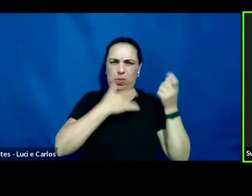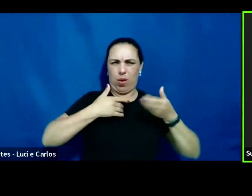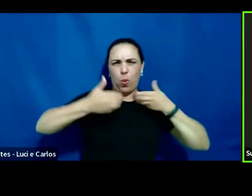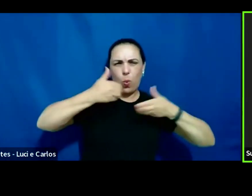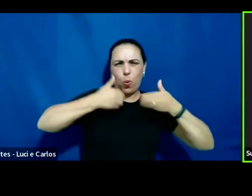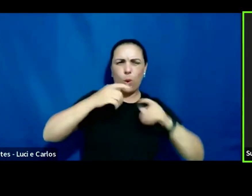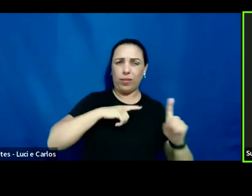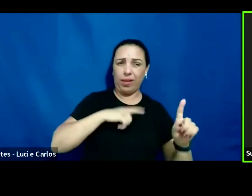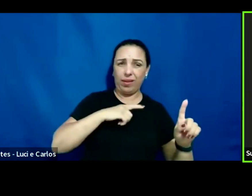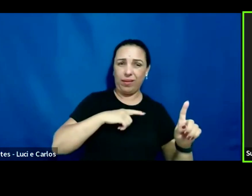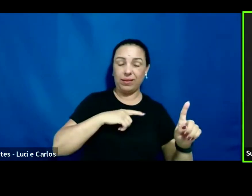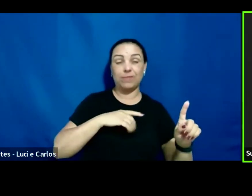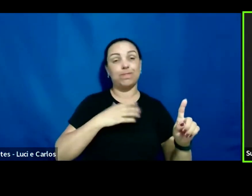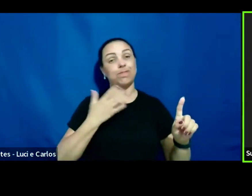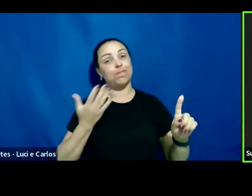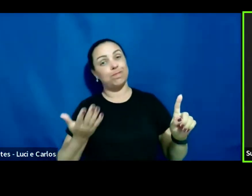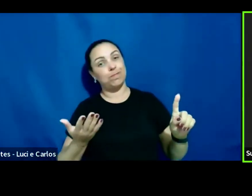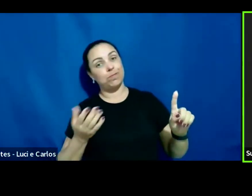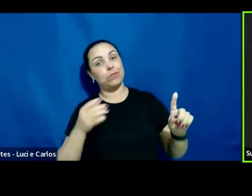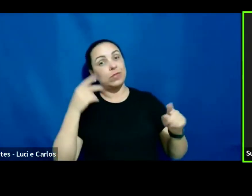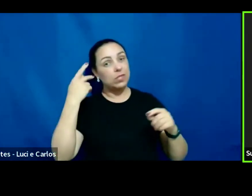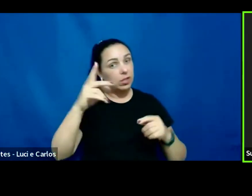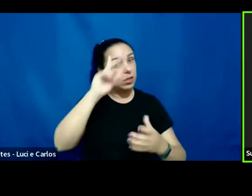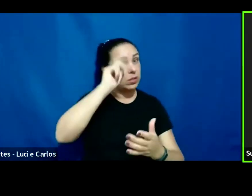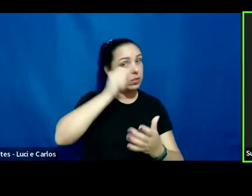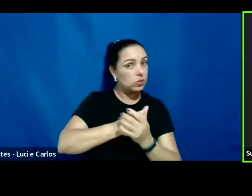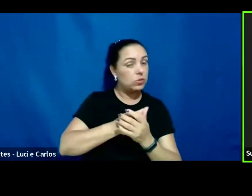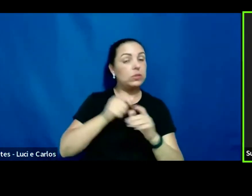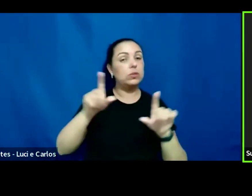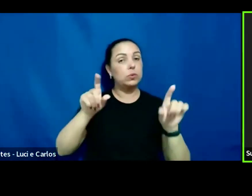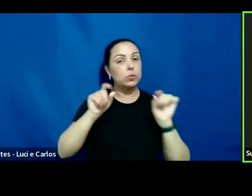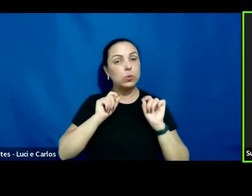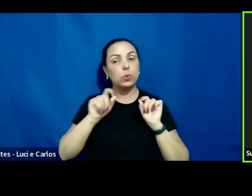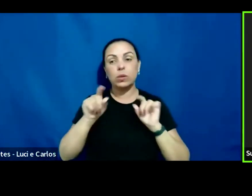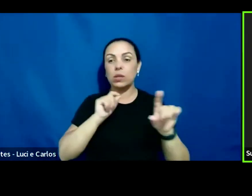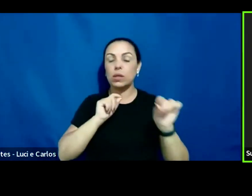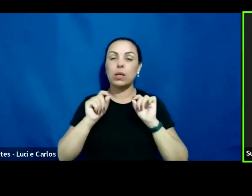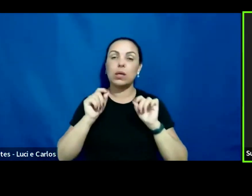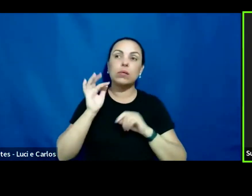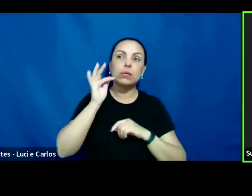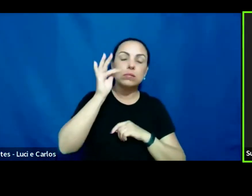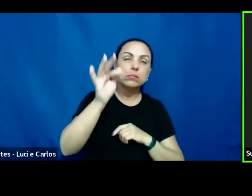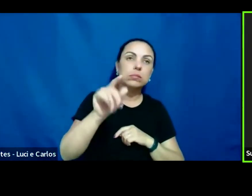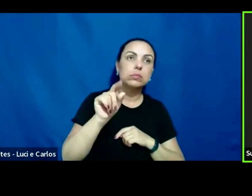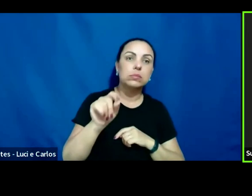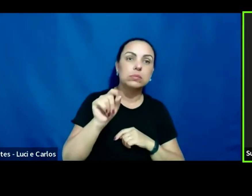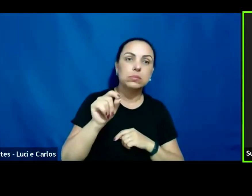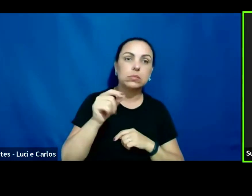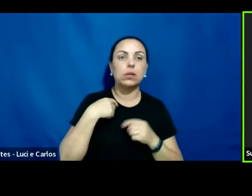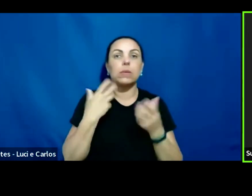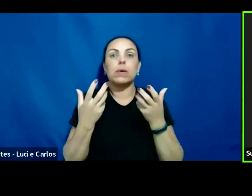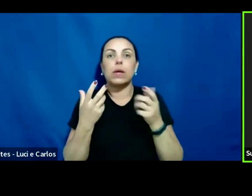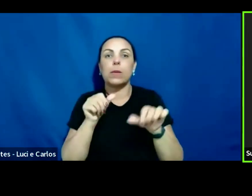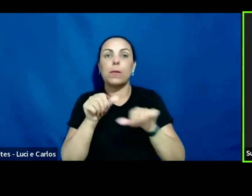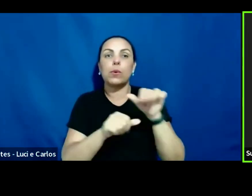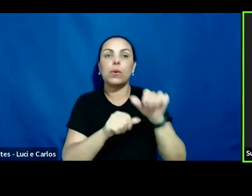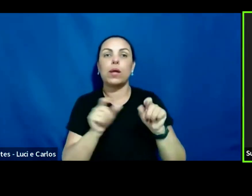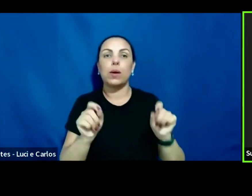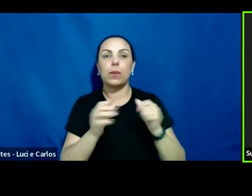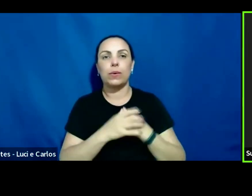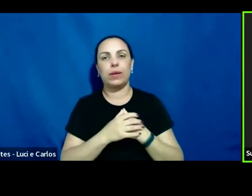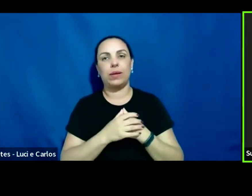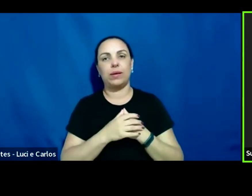consequências positivas. Agora você é uma pessoa que não toma sol, dorme mal, come farinha à vontade,